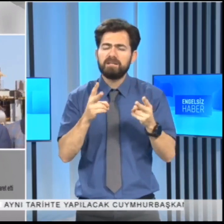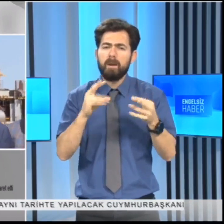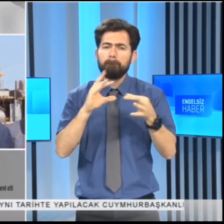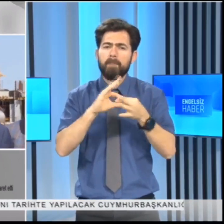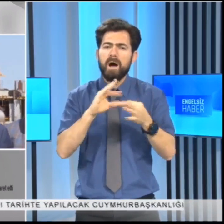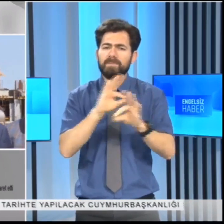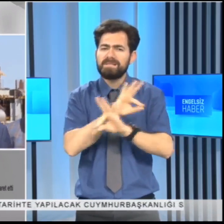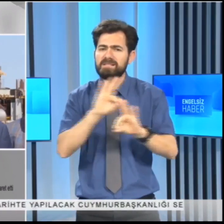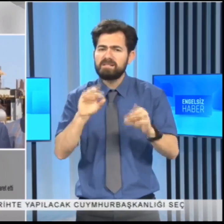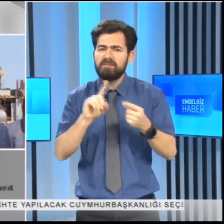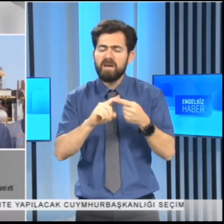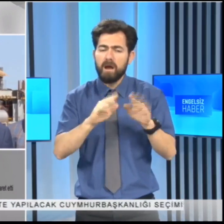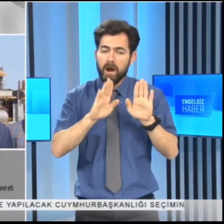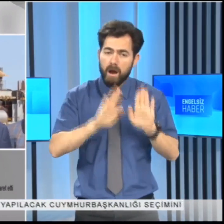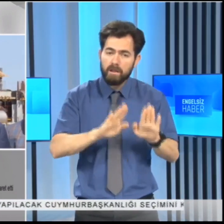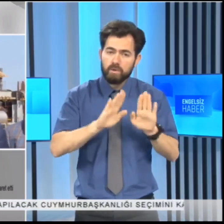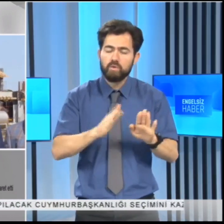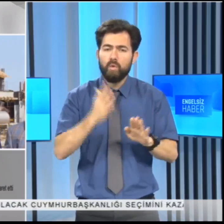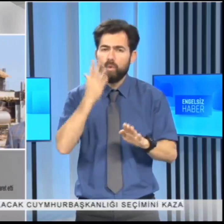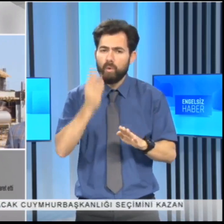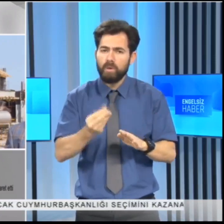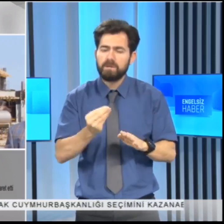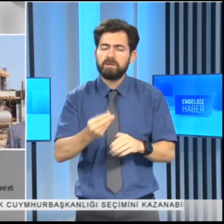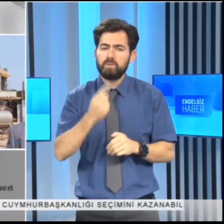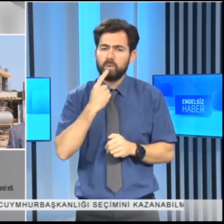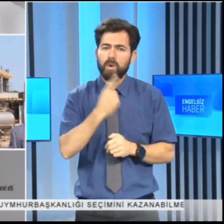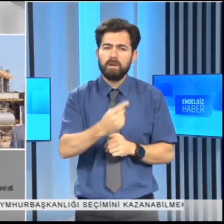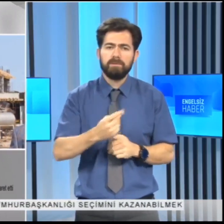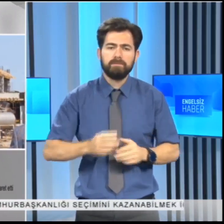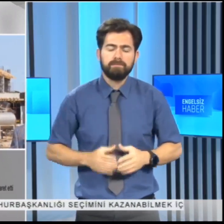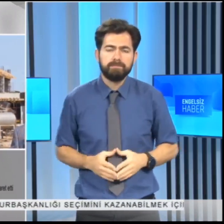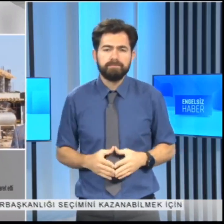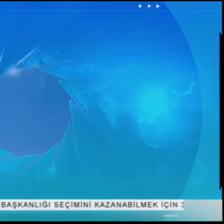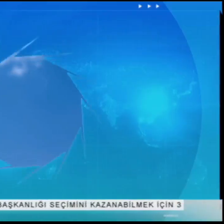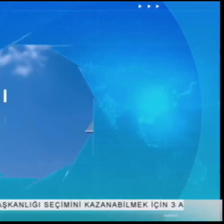kalıcı olacağı anlamına geldiğine işaret etti.